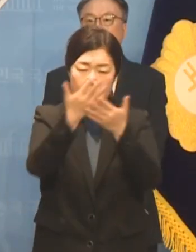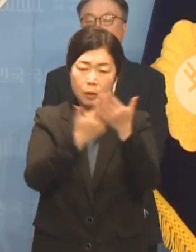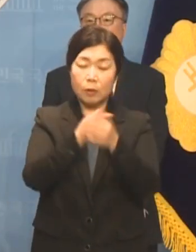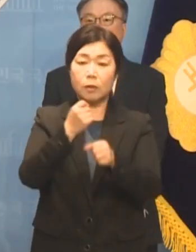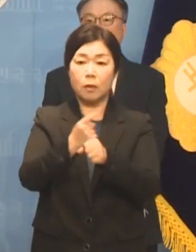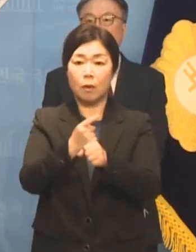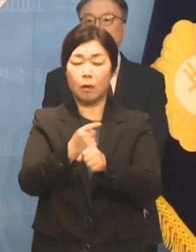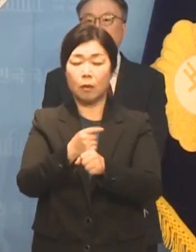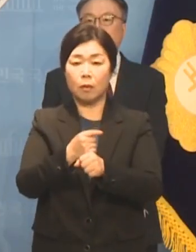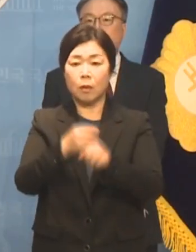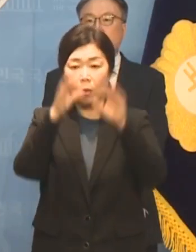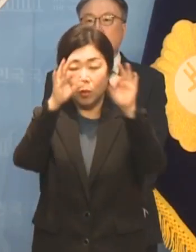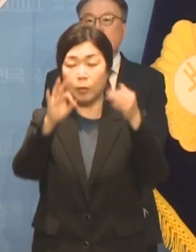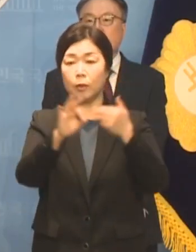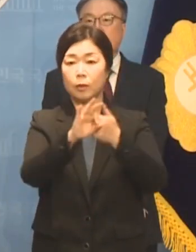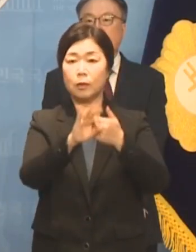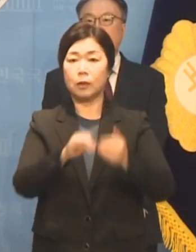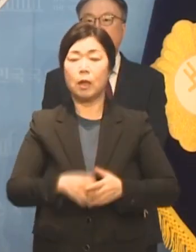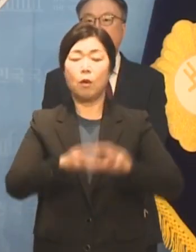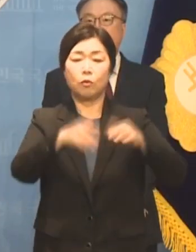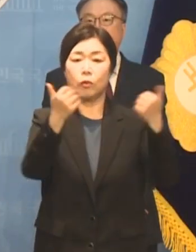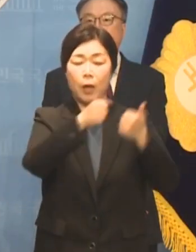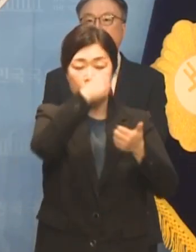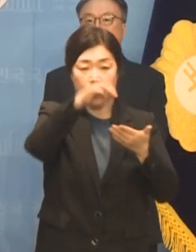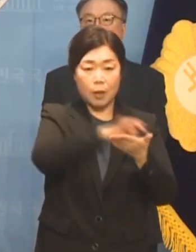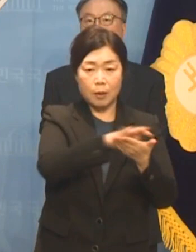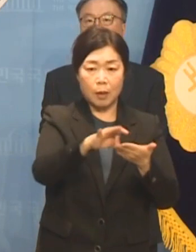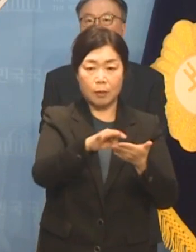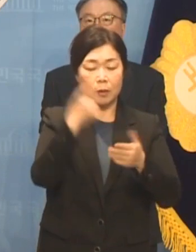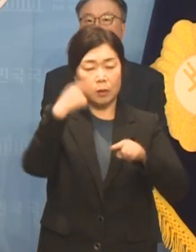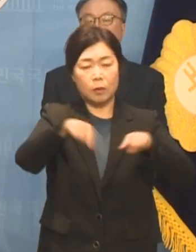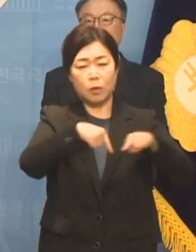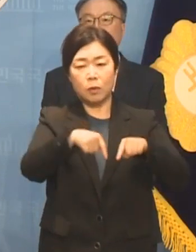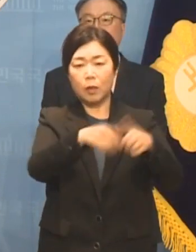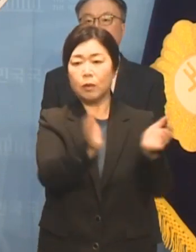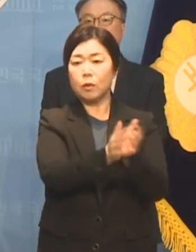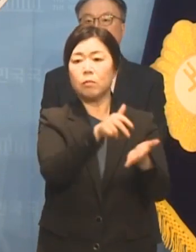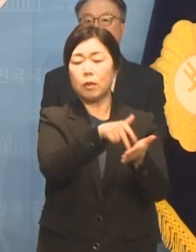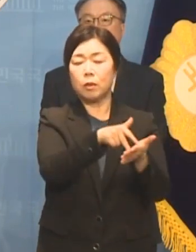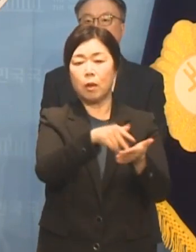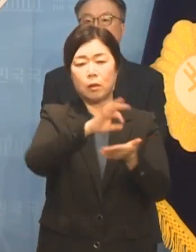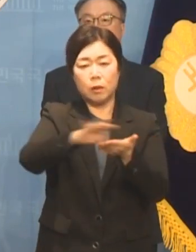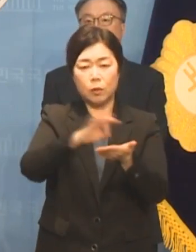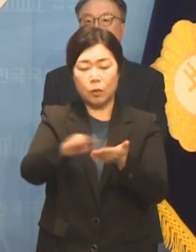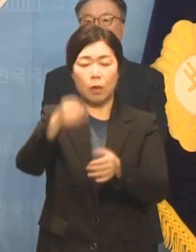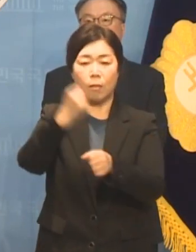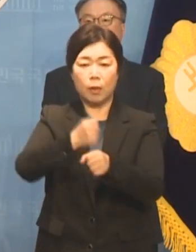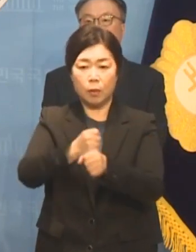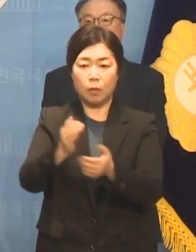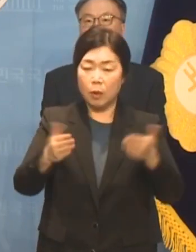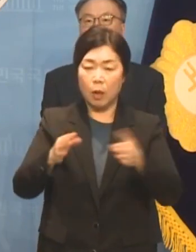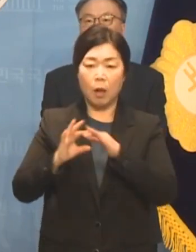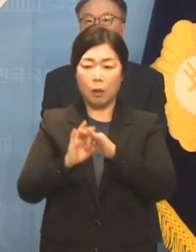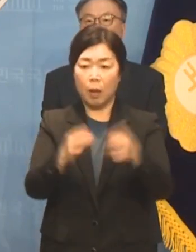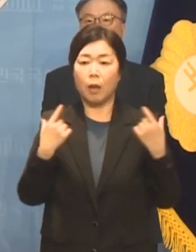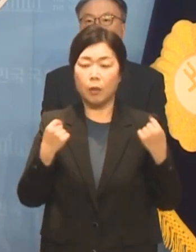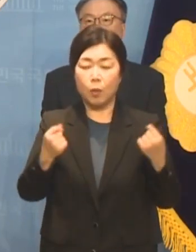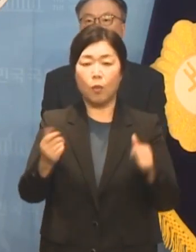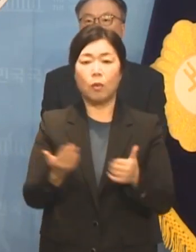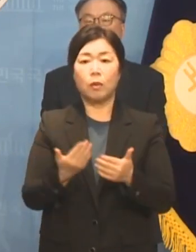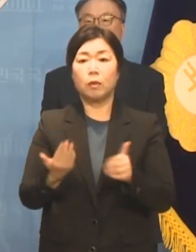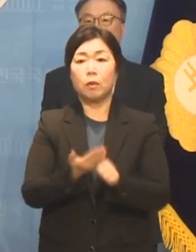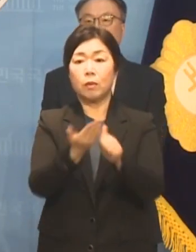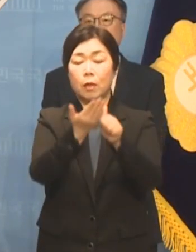불확실성을 고려하여 국회 예산정책처는 지출, 생산, 분배, 지속 네